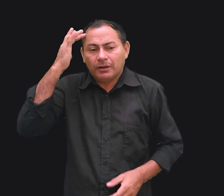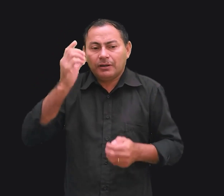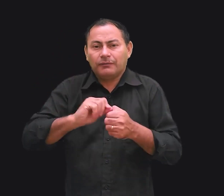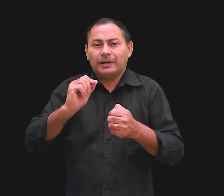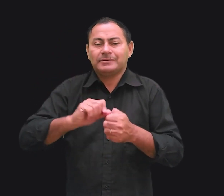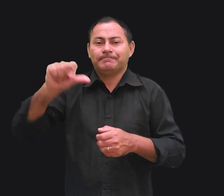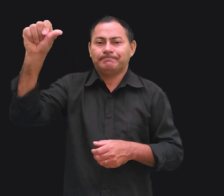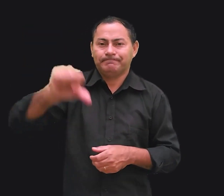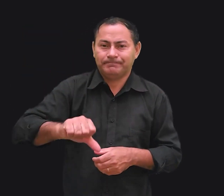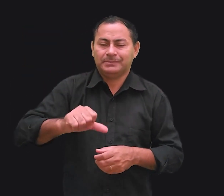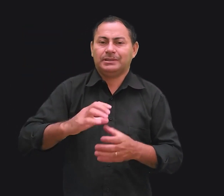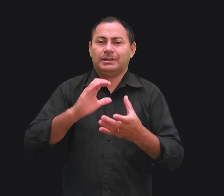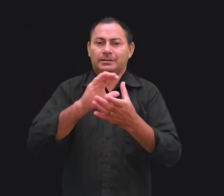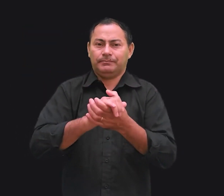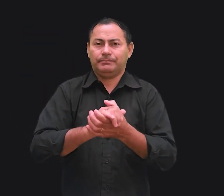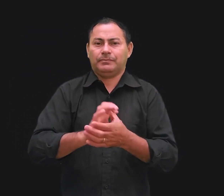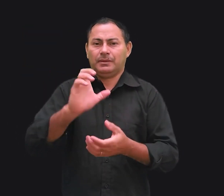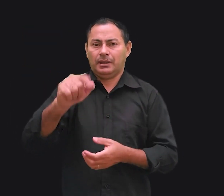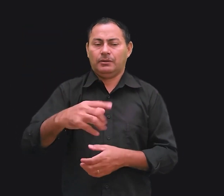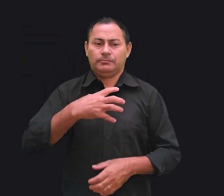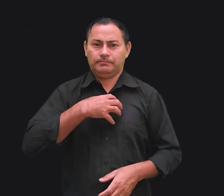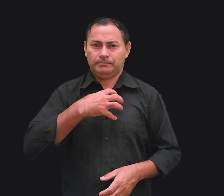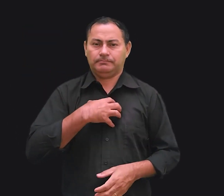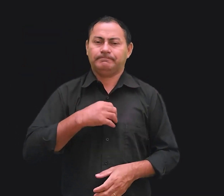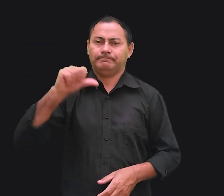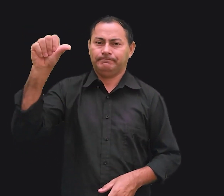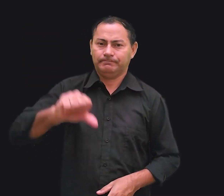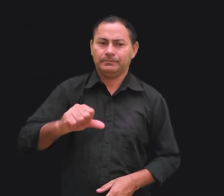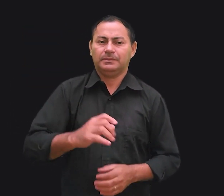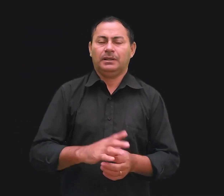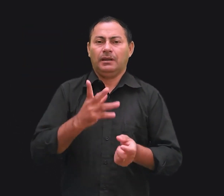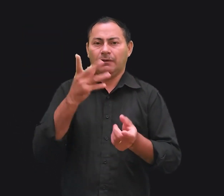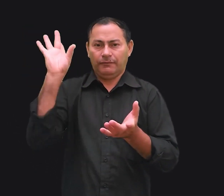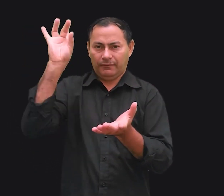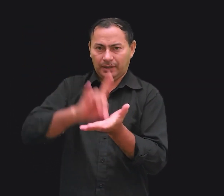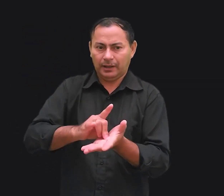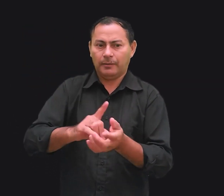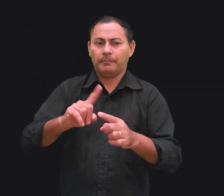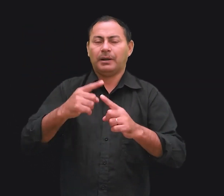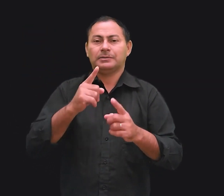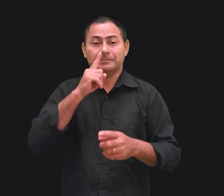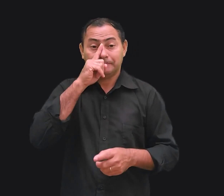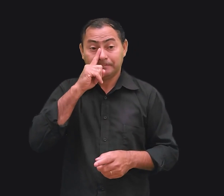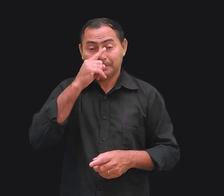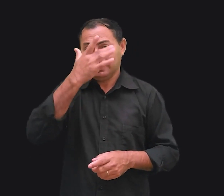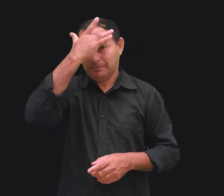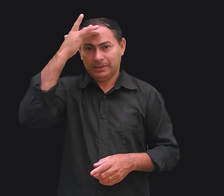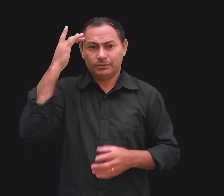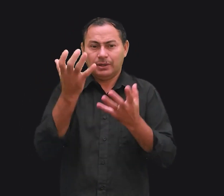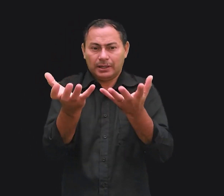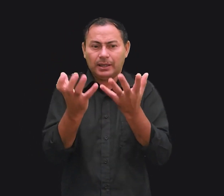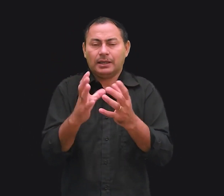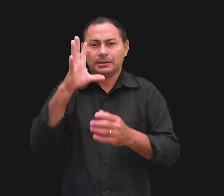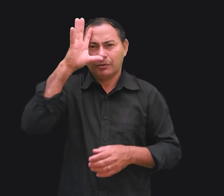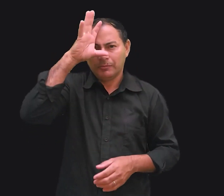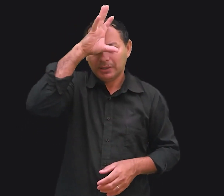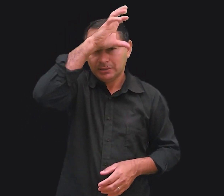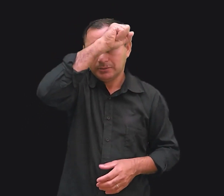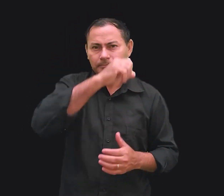leva a uma crise. Essa é uma maneira negativa de afirmar, mas o perigo é que as pessoas querem ser